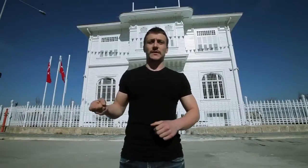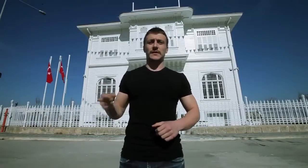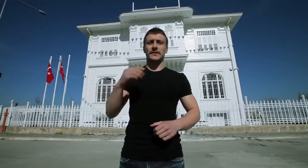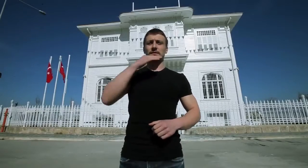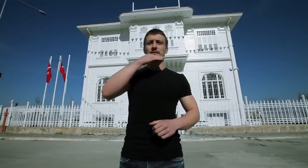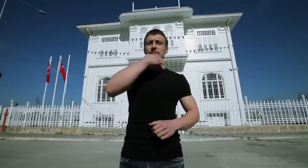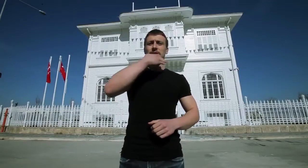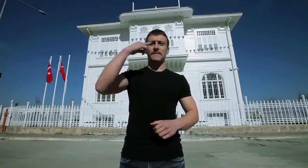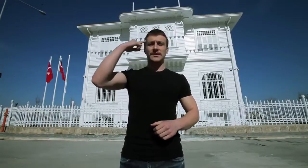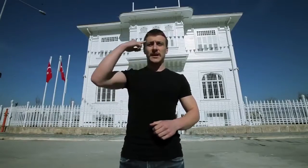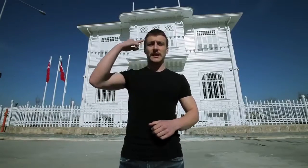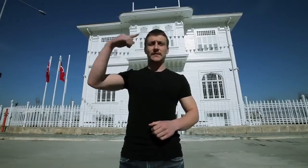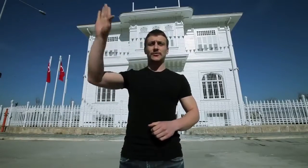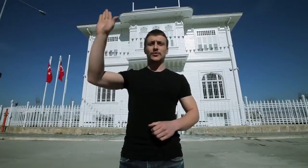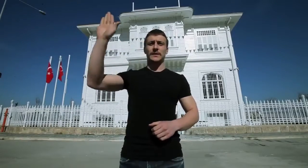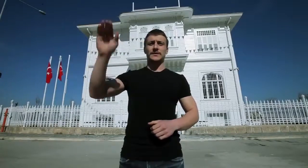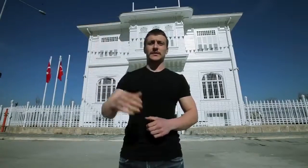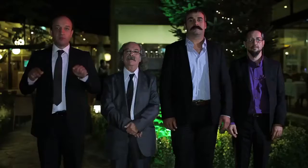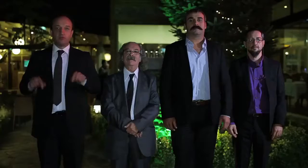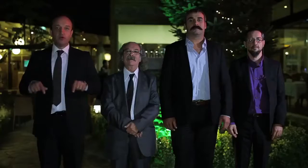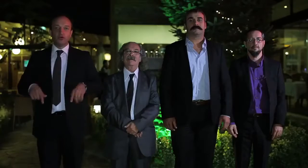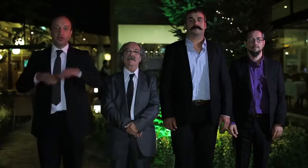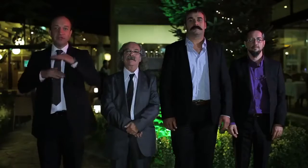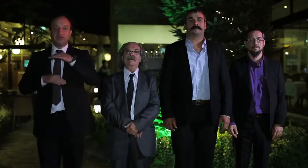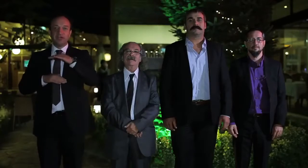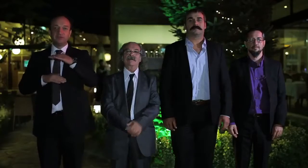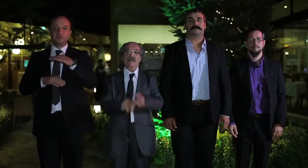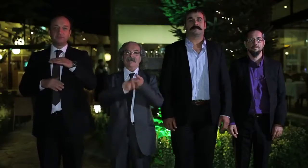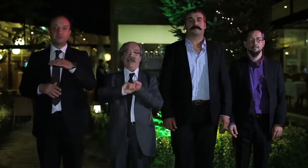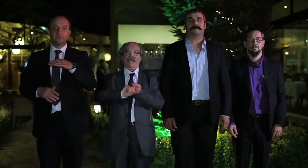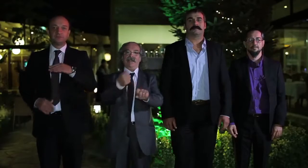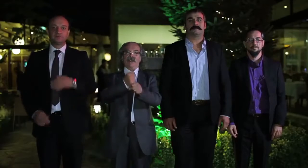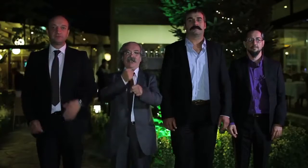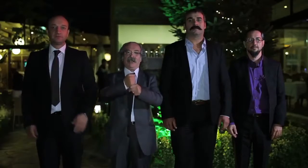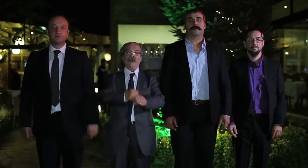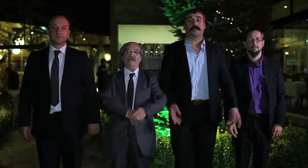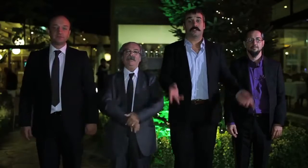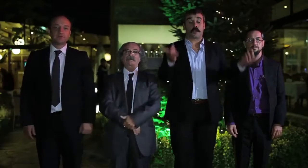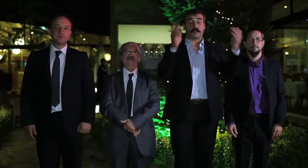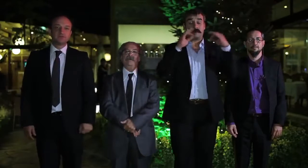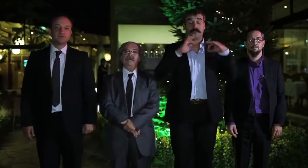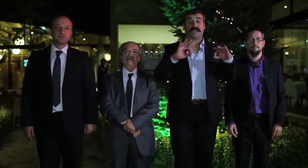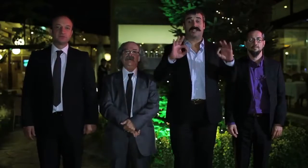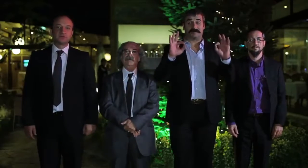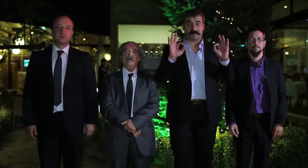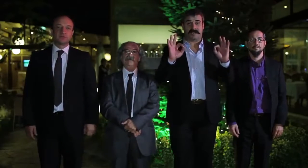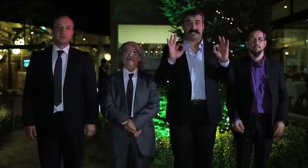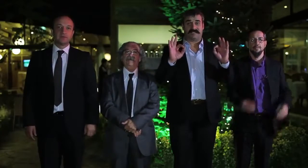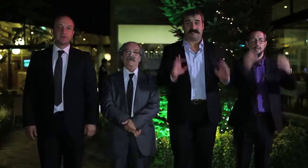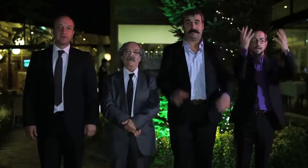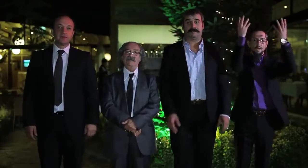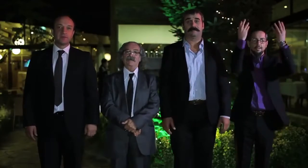vaziyetin, imkan ve şeraitini düşünmeyeceksin. Bu imkan ve şerait... Çok namusait bir mahiyette...